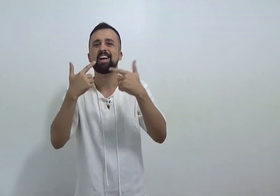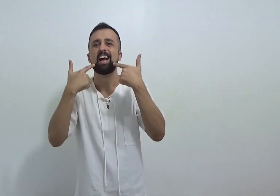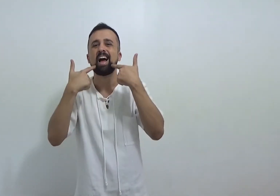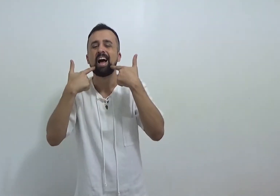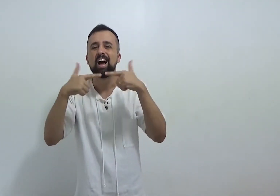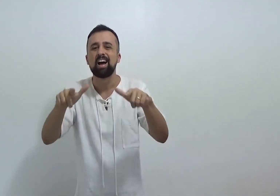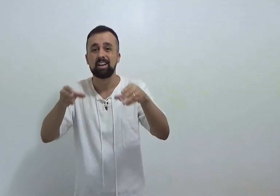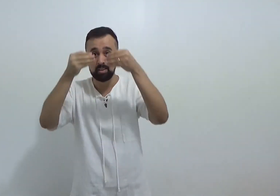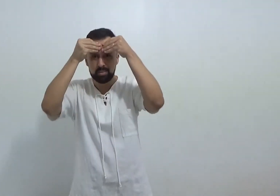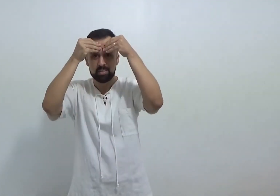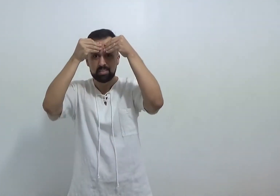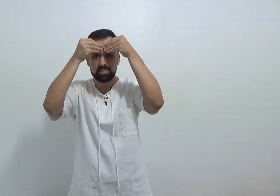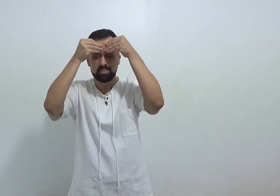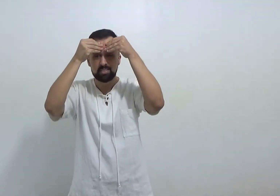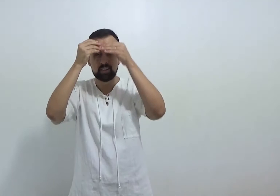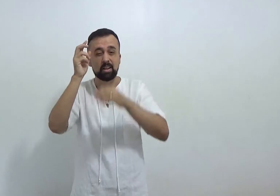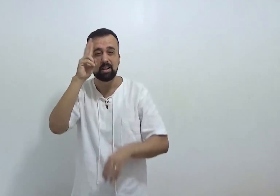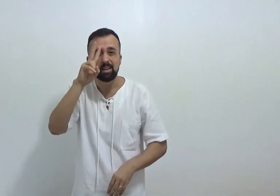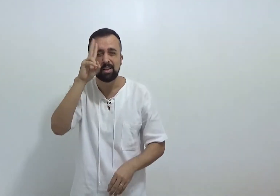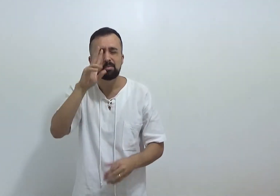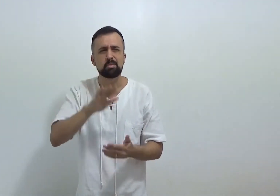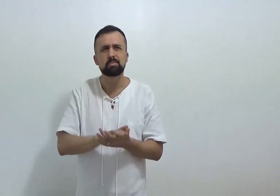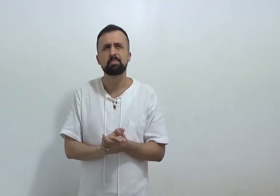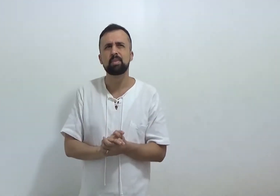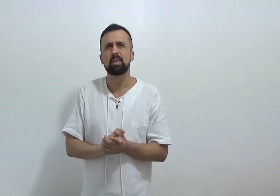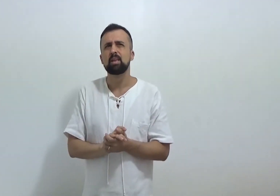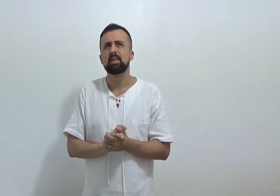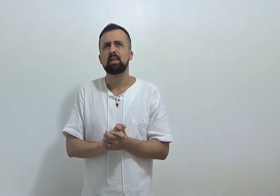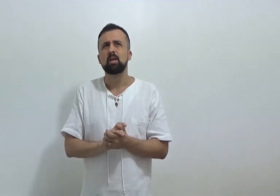Você se lembra da disciplina de aquisição da linguagem?